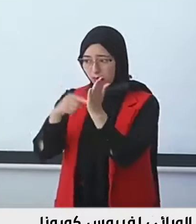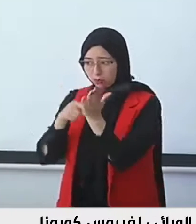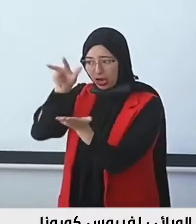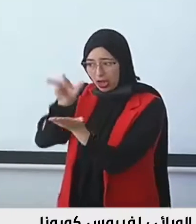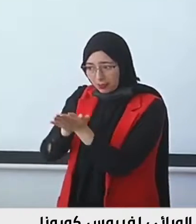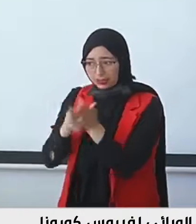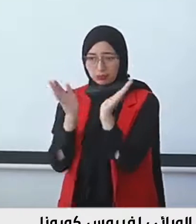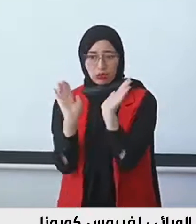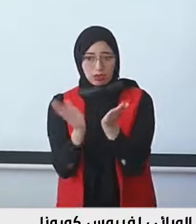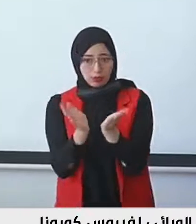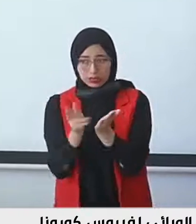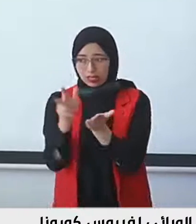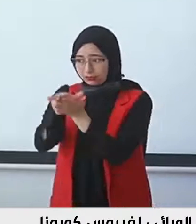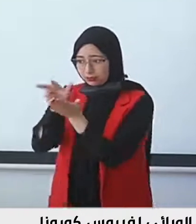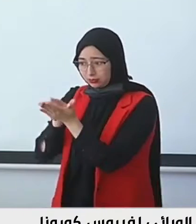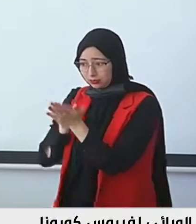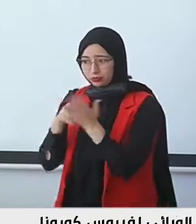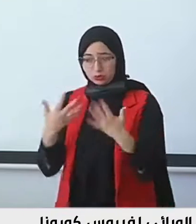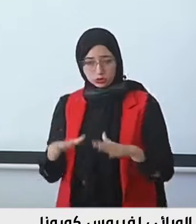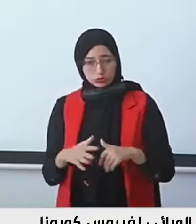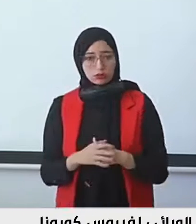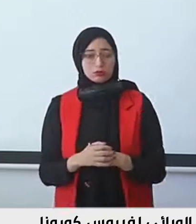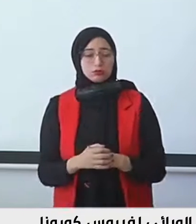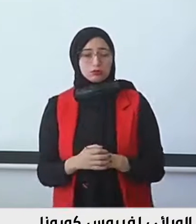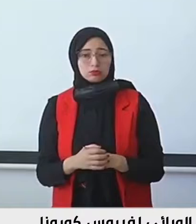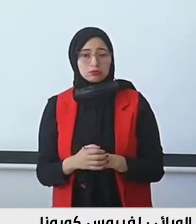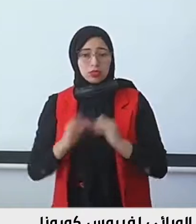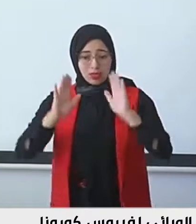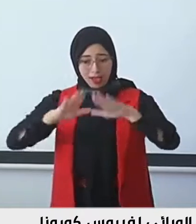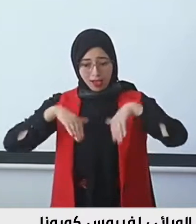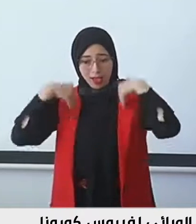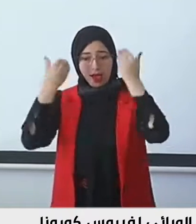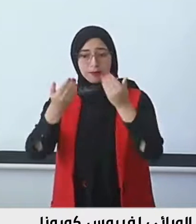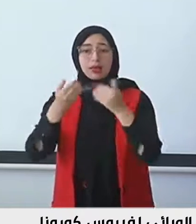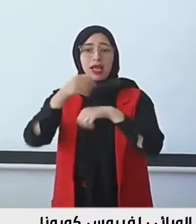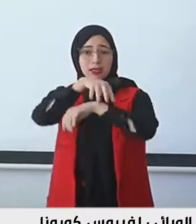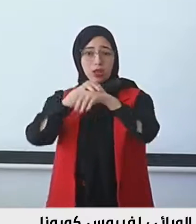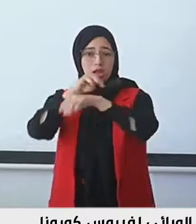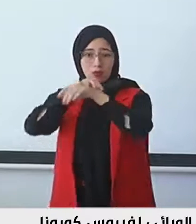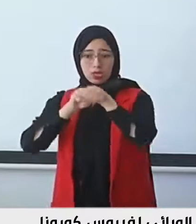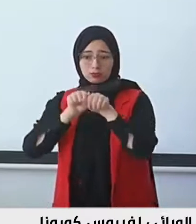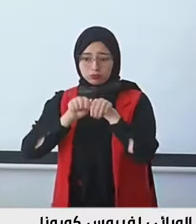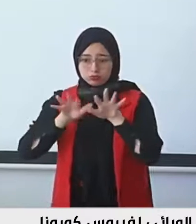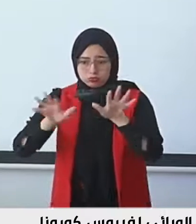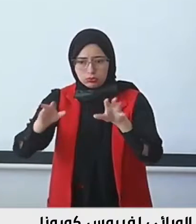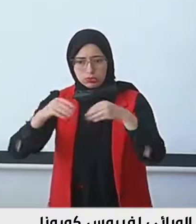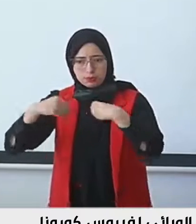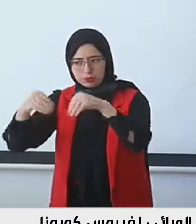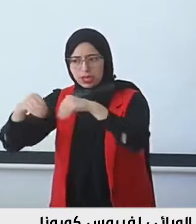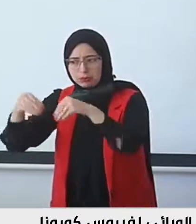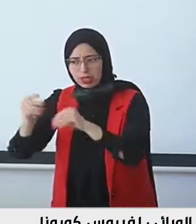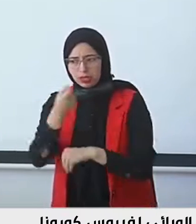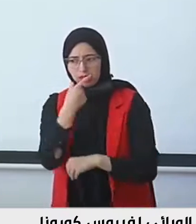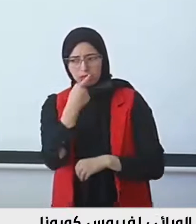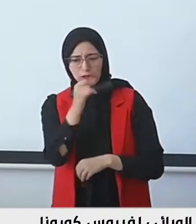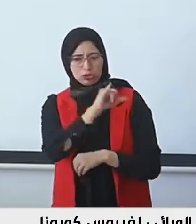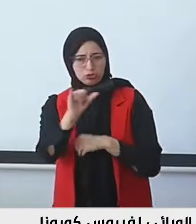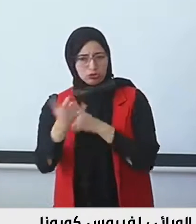في عدة مستشفيات، وبعد نعموها على باقي الجهات، أما مش باش نبيعوها في الصيدليات